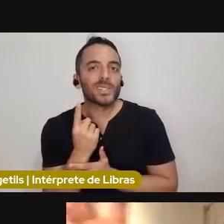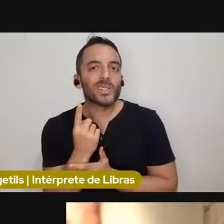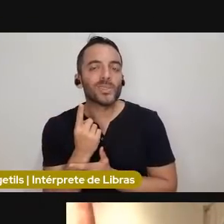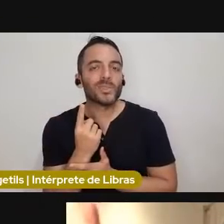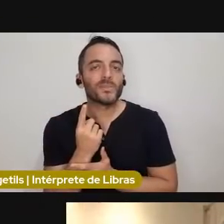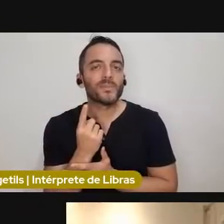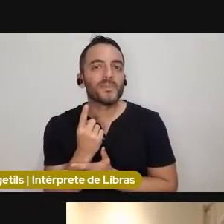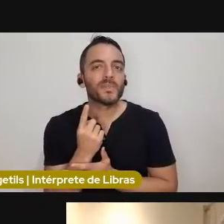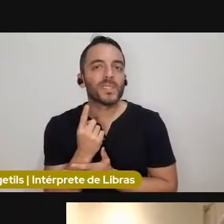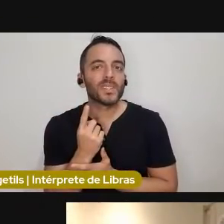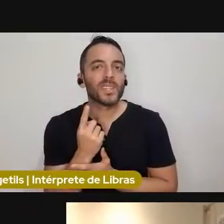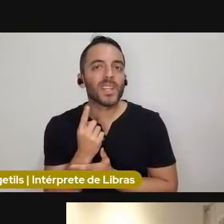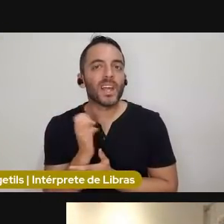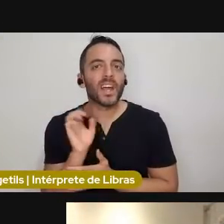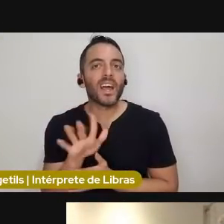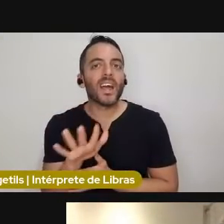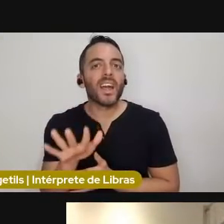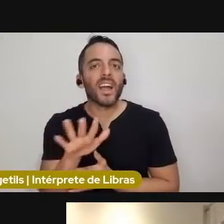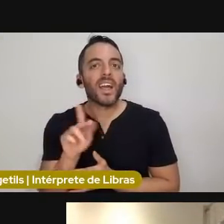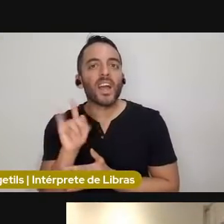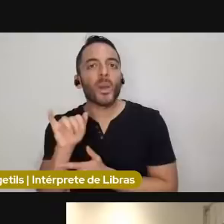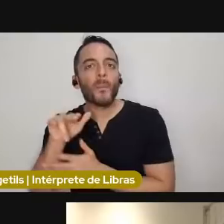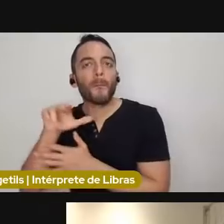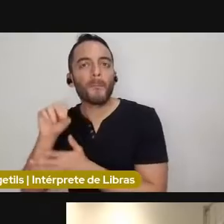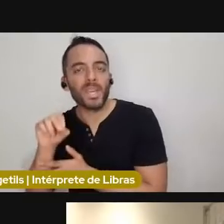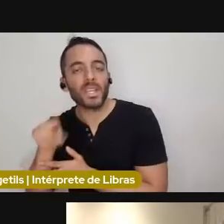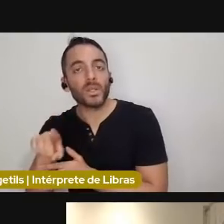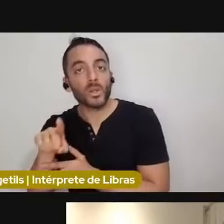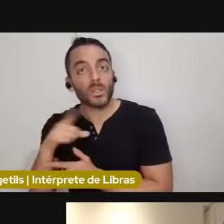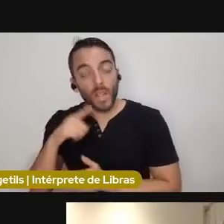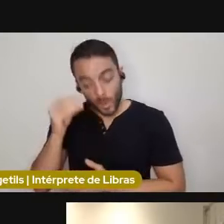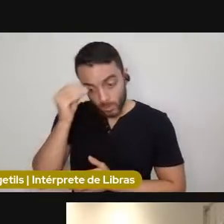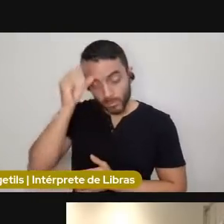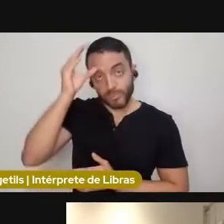pela grandeza do conhecer e do saber. Mas é isso,